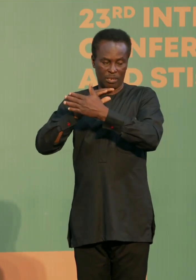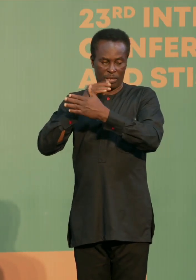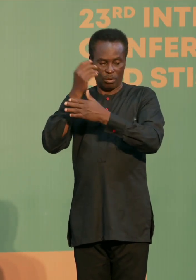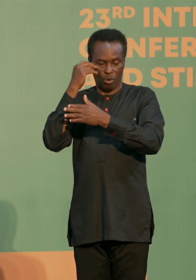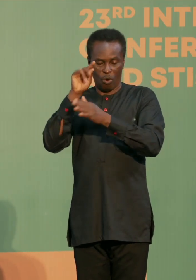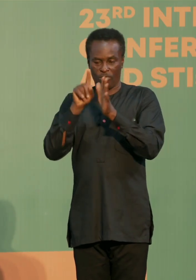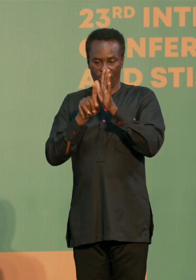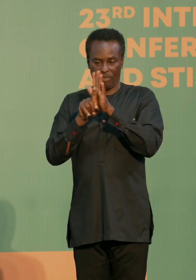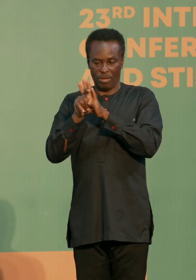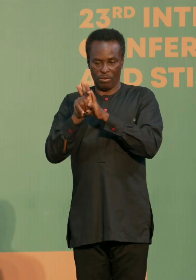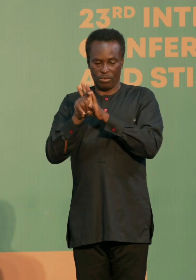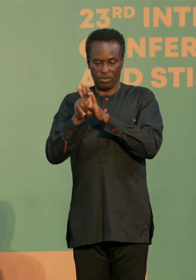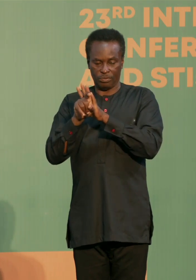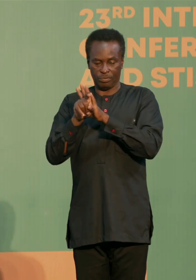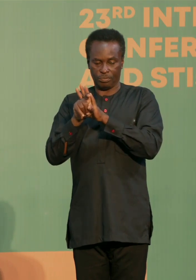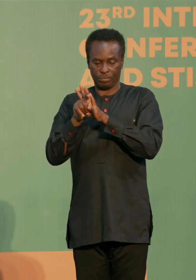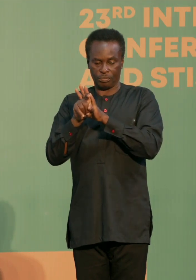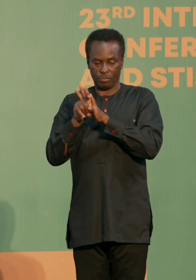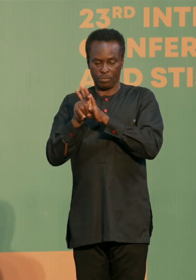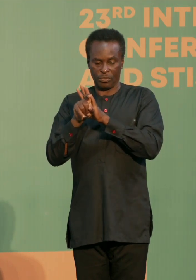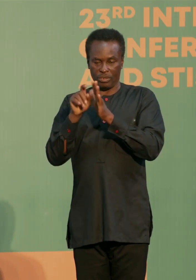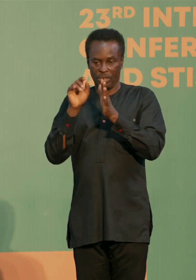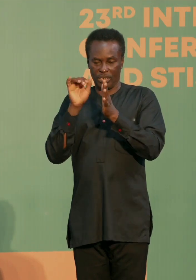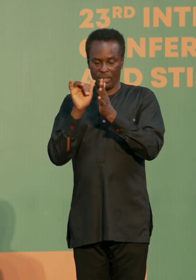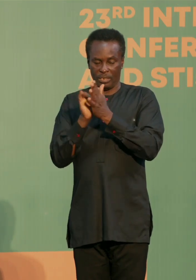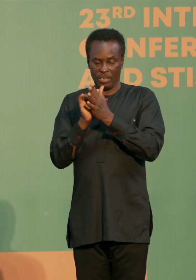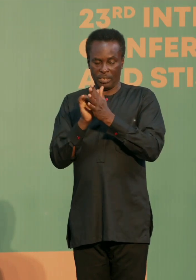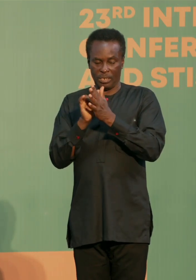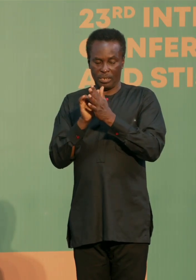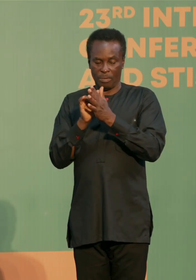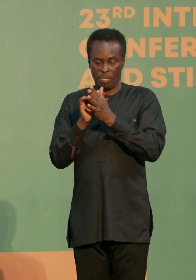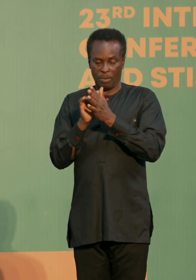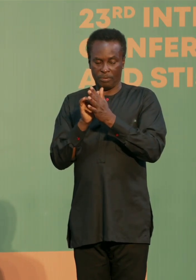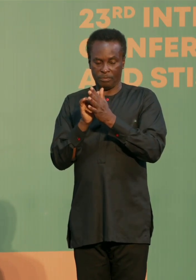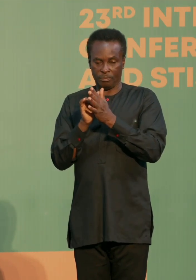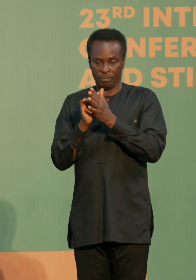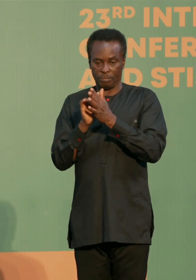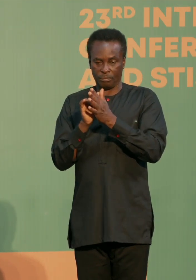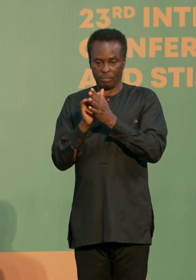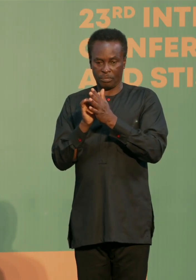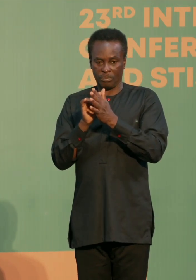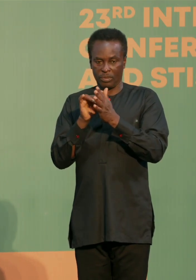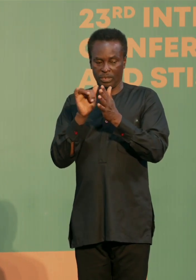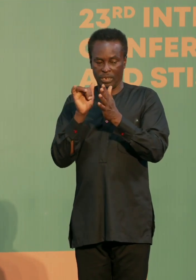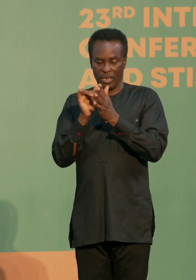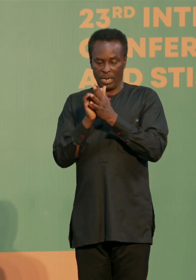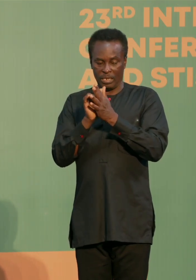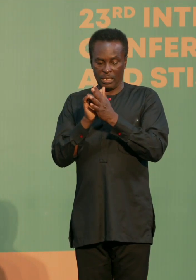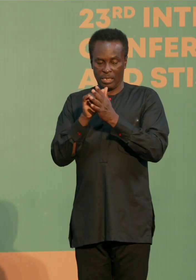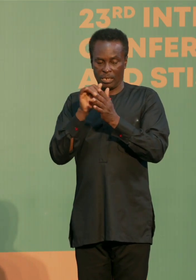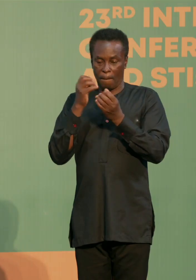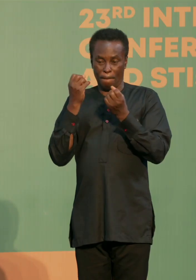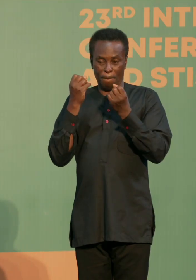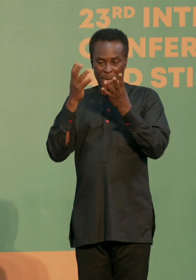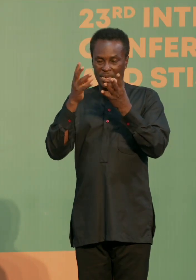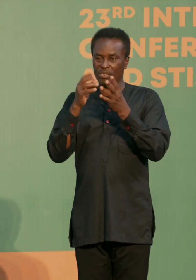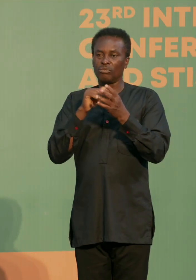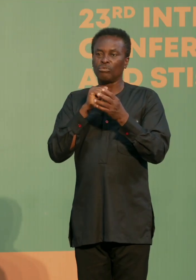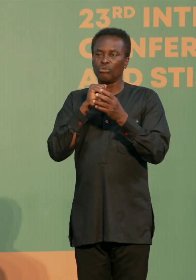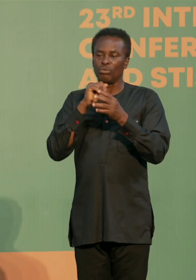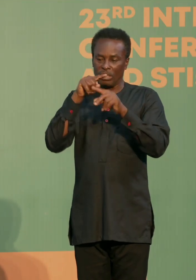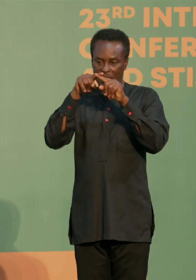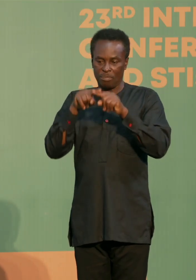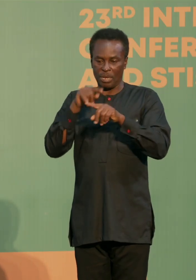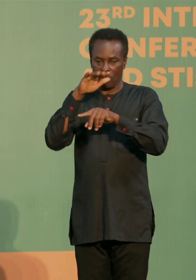bonne prévention des IST non virales résume sur la sensibilisation de la population et le